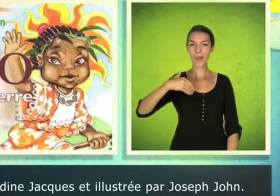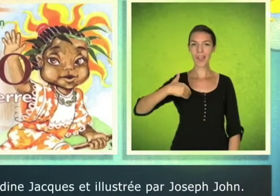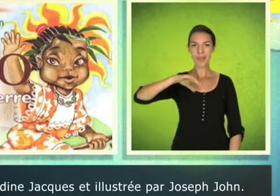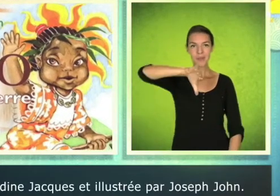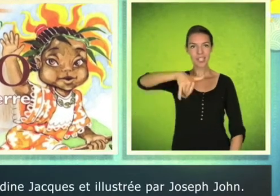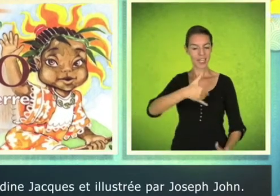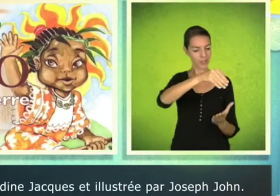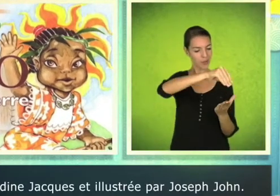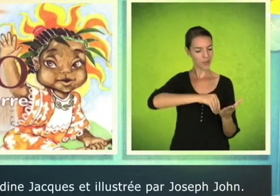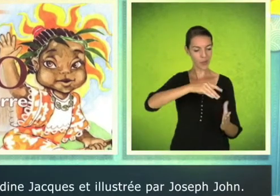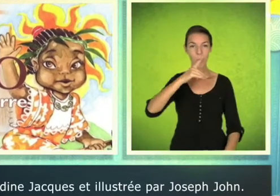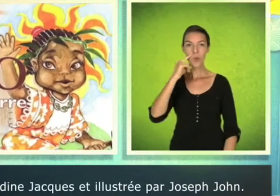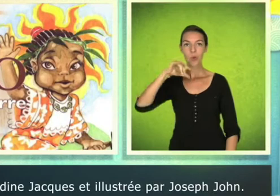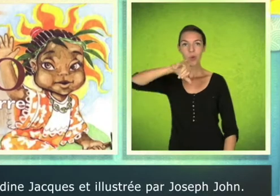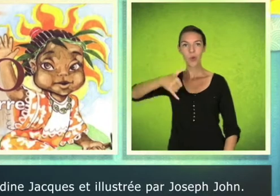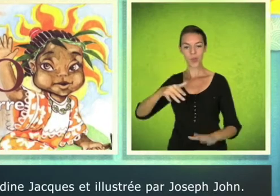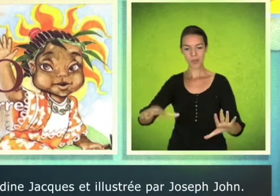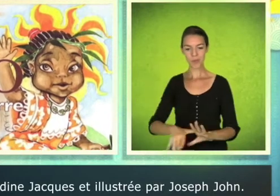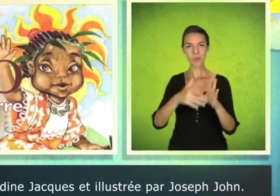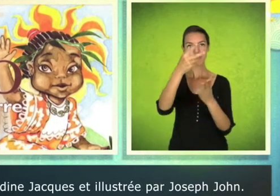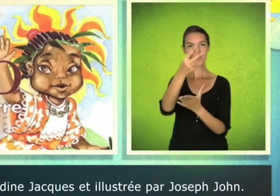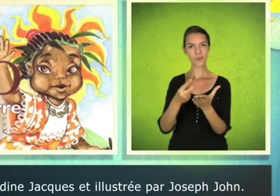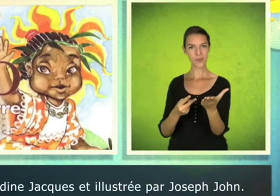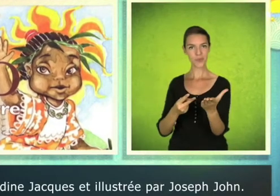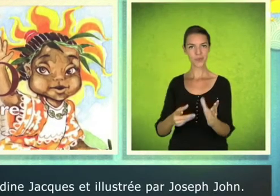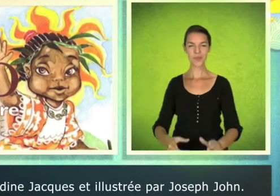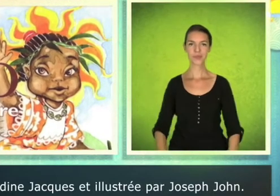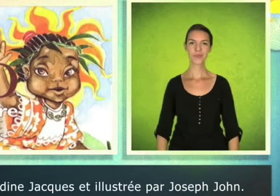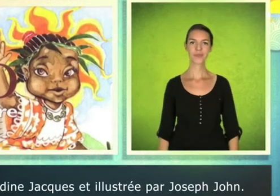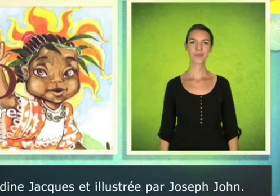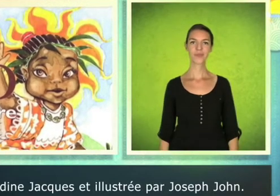Claudine Jacques et illustrée par Joseph John.